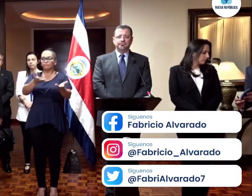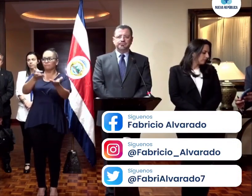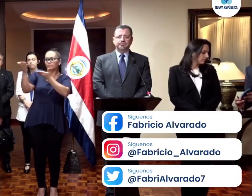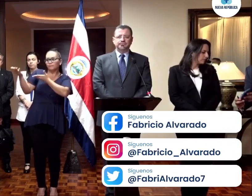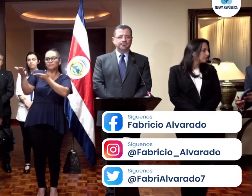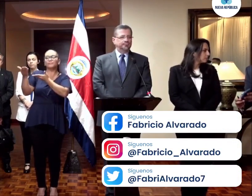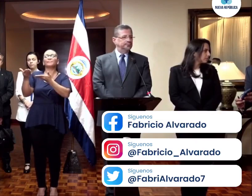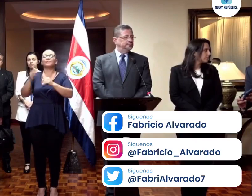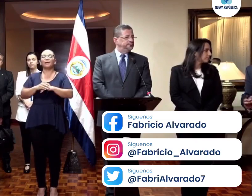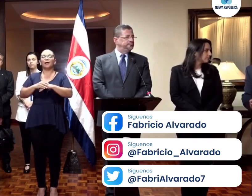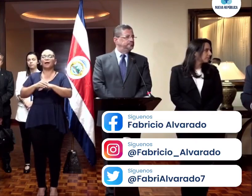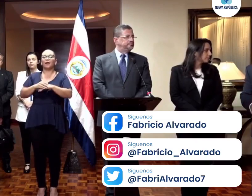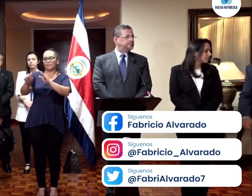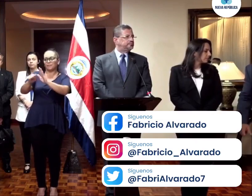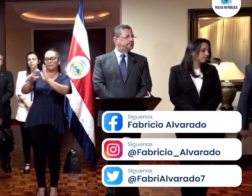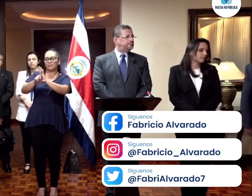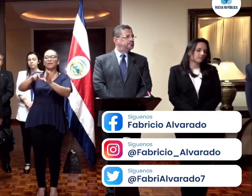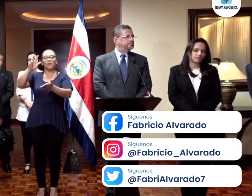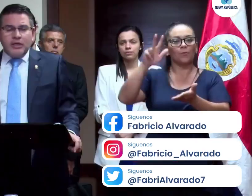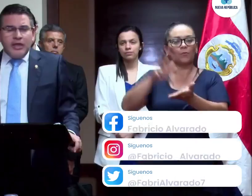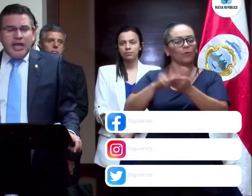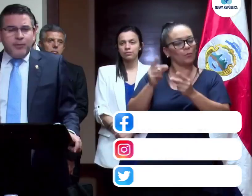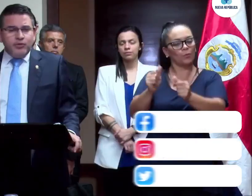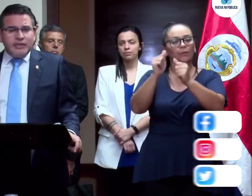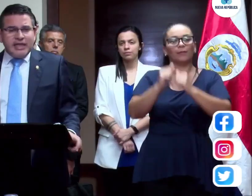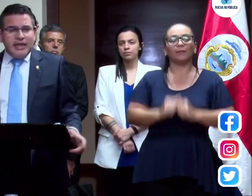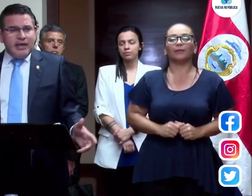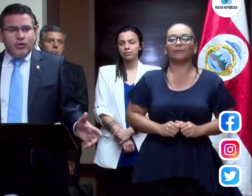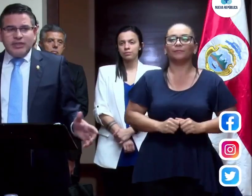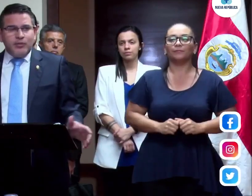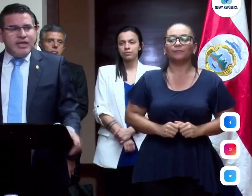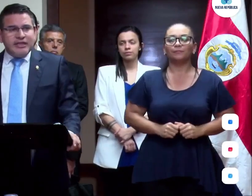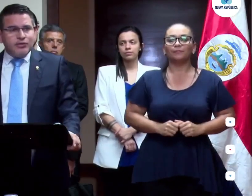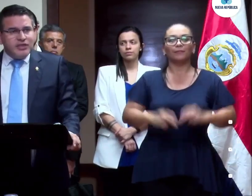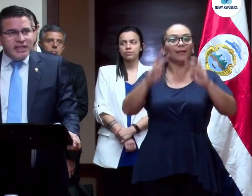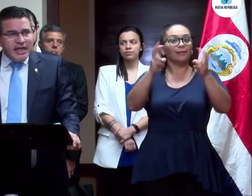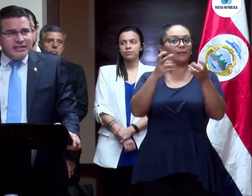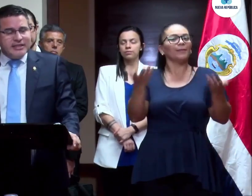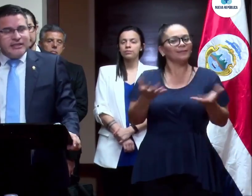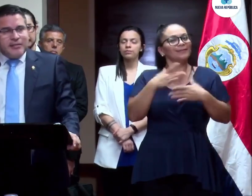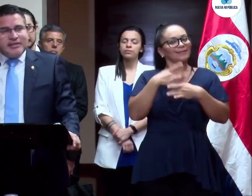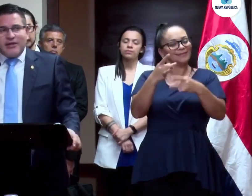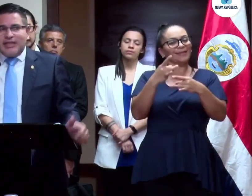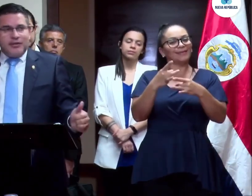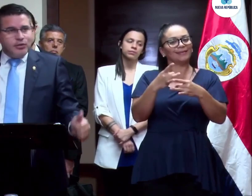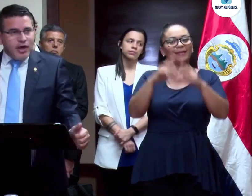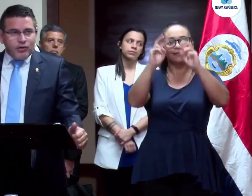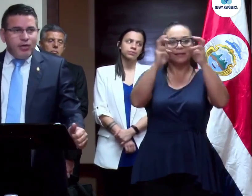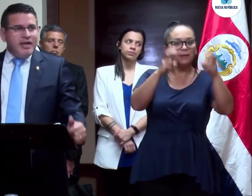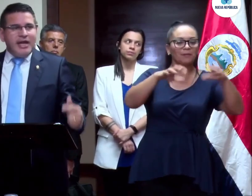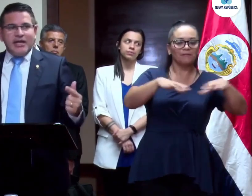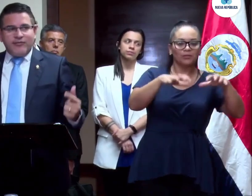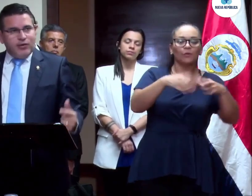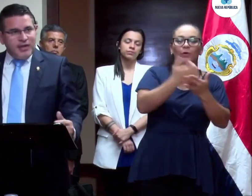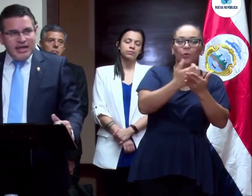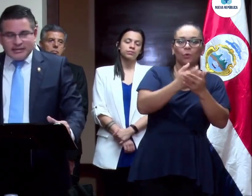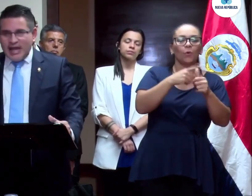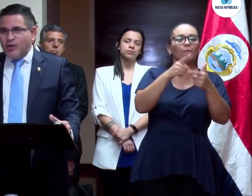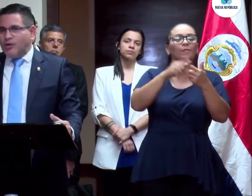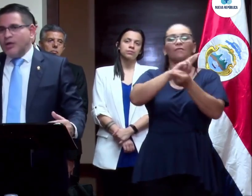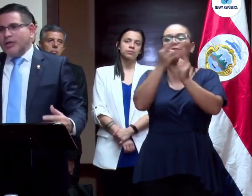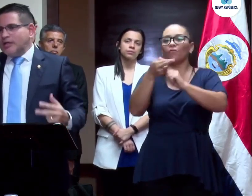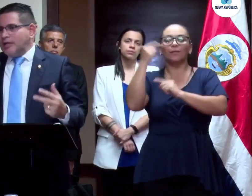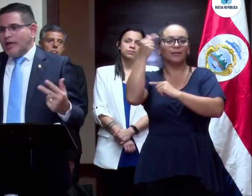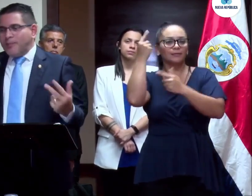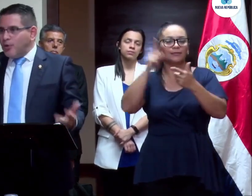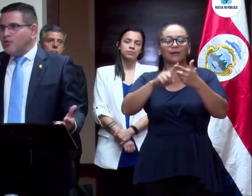plenario precisamente y ojalá aprobarlos con prontitud. El punto es que encontramos grandes coincidencias en temas de reactivación económica, de reforma del